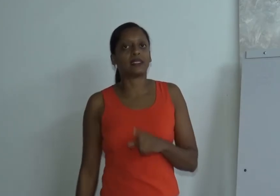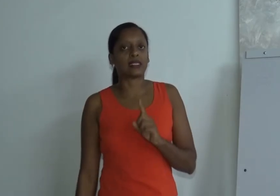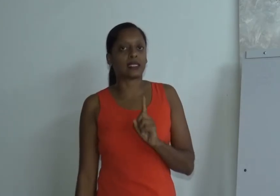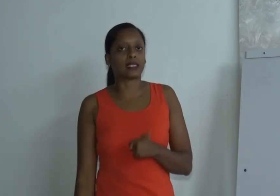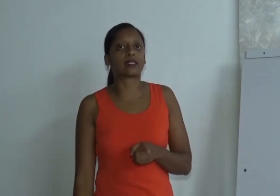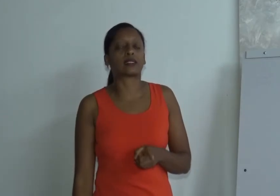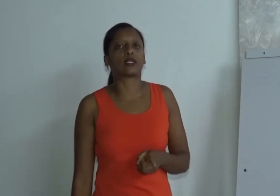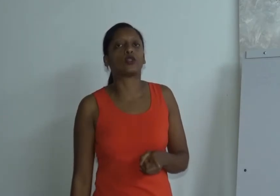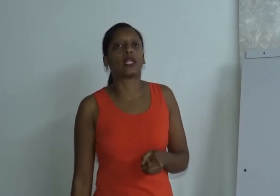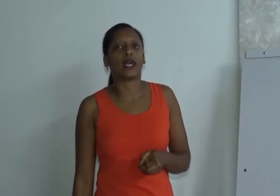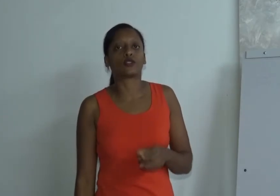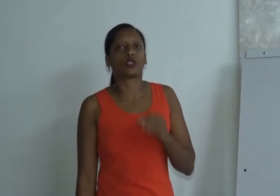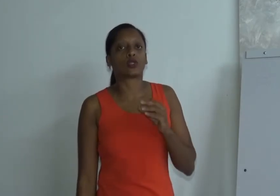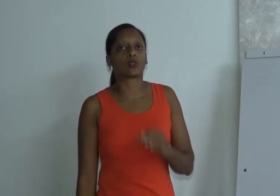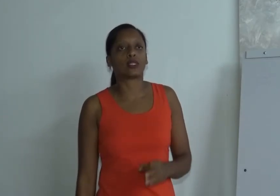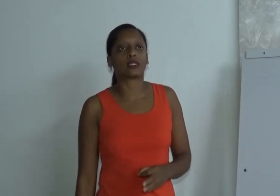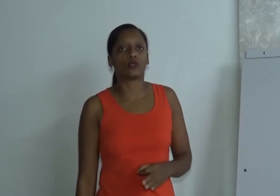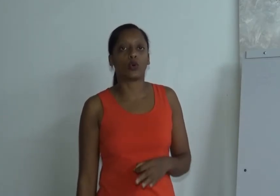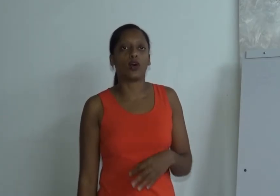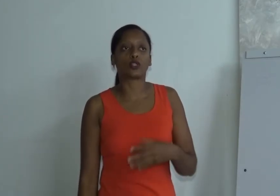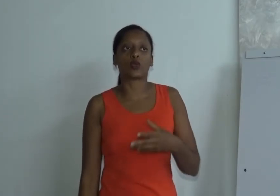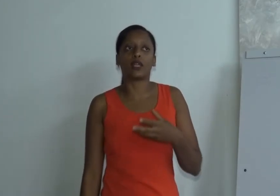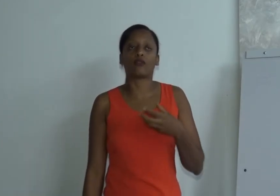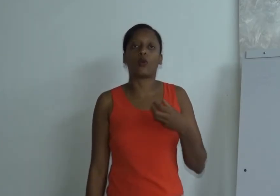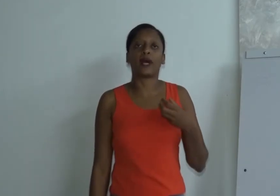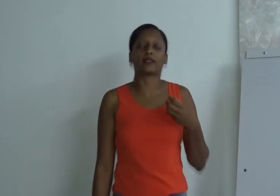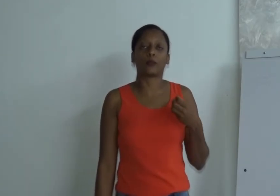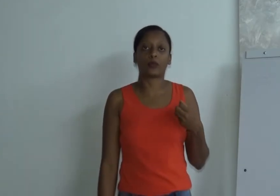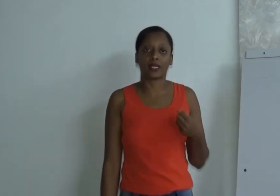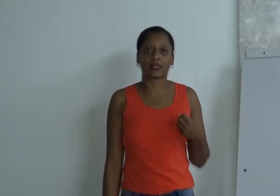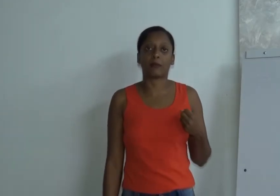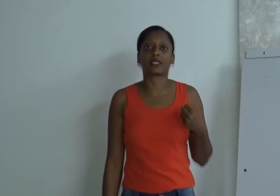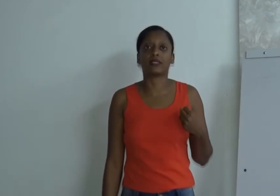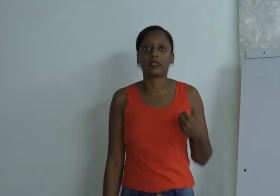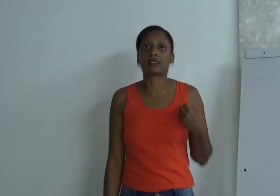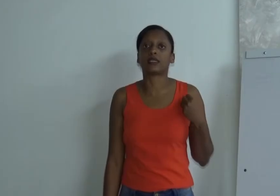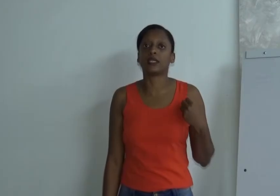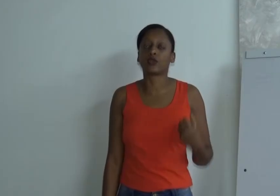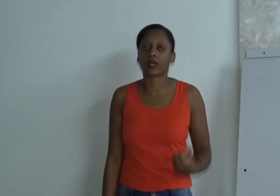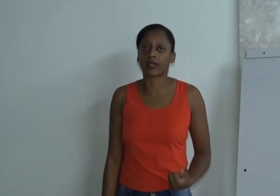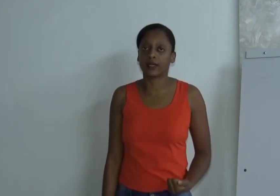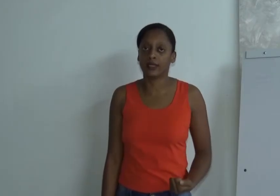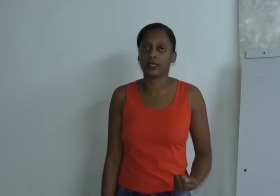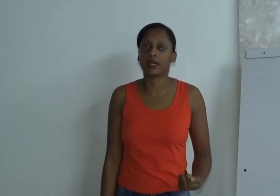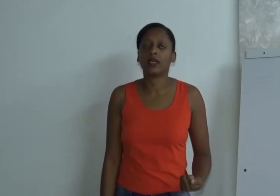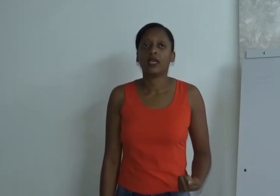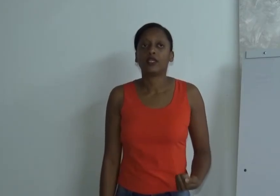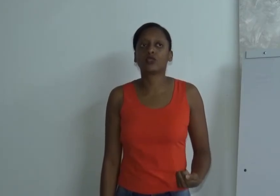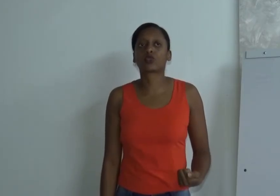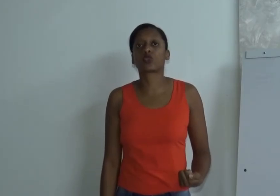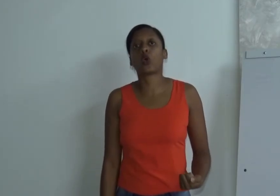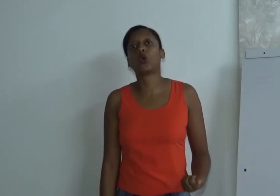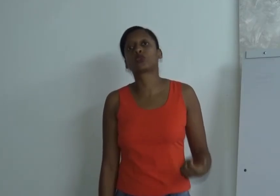matriz extracelular do nosso tecido ósseo, ela é formada por essa matriz inorgânica. E os